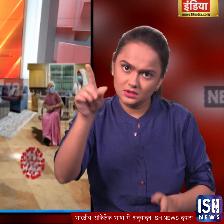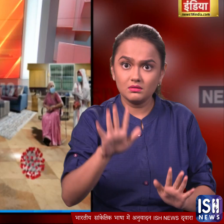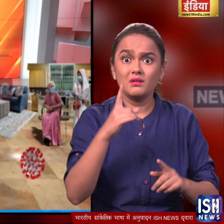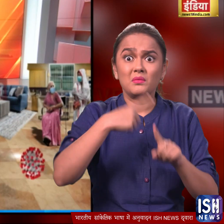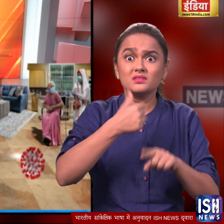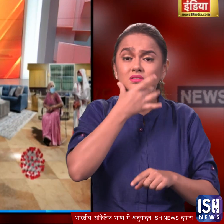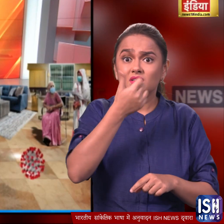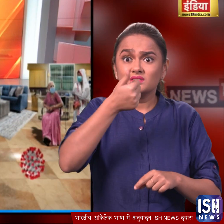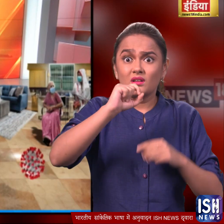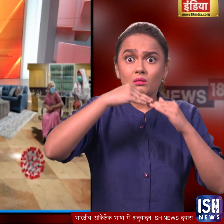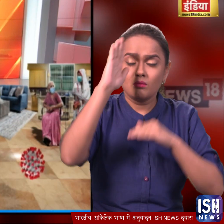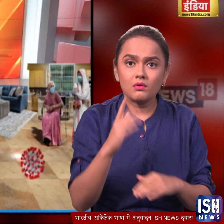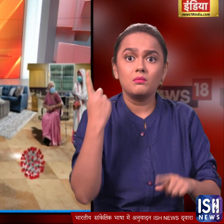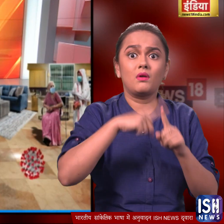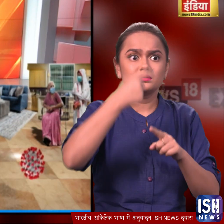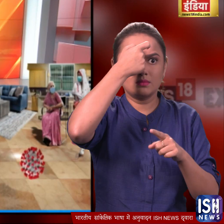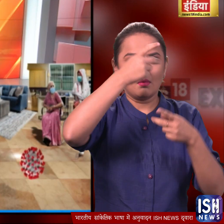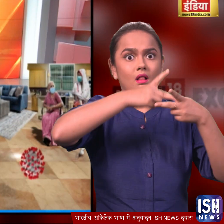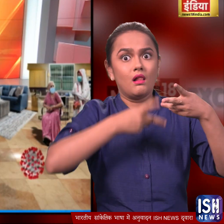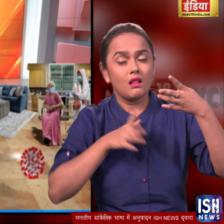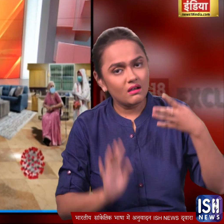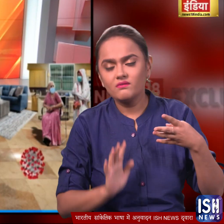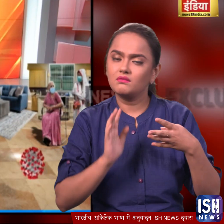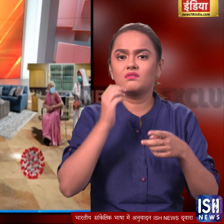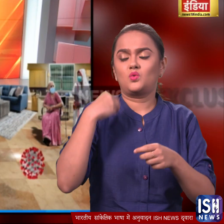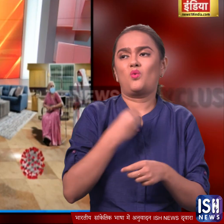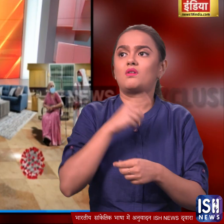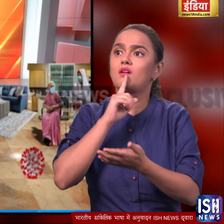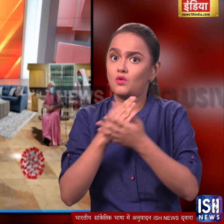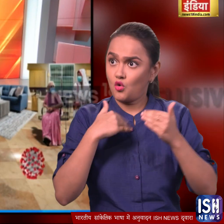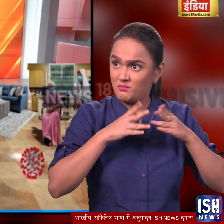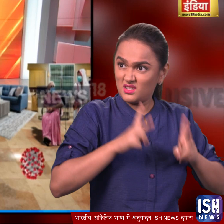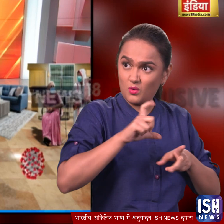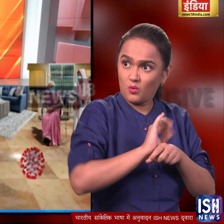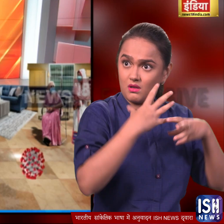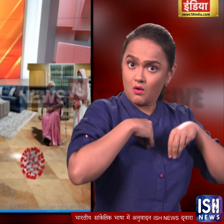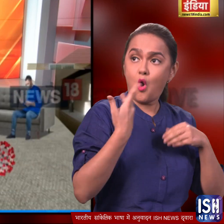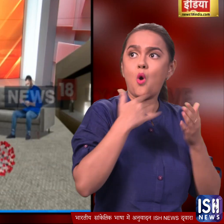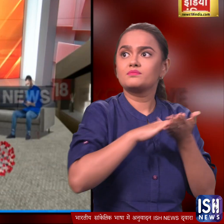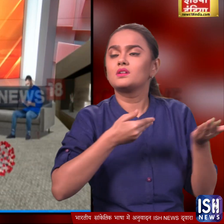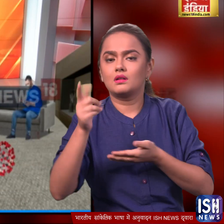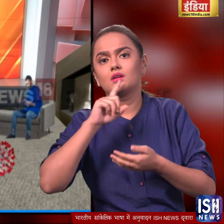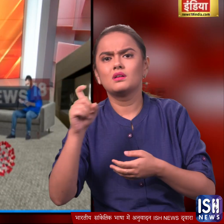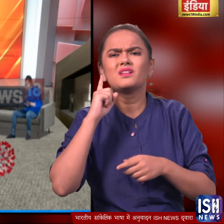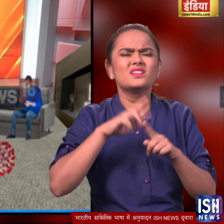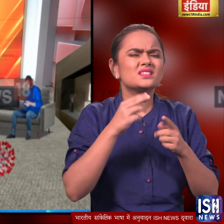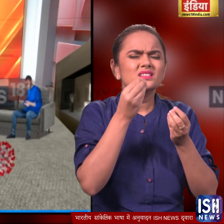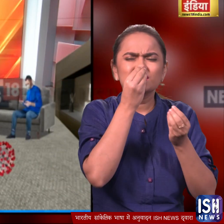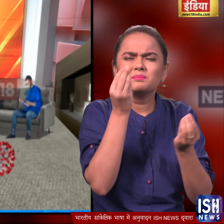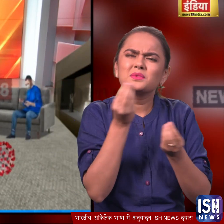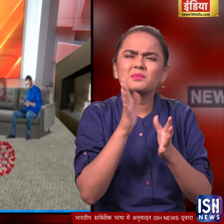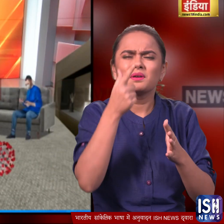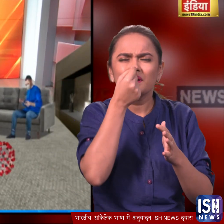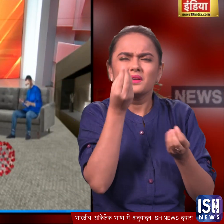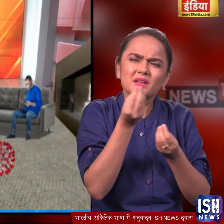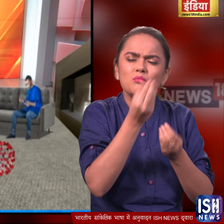ऊपर के हैं और पहले से ही दूसरी गंभीर बीमारियों से जूझ रहे हैं, उन पर भी यही नियम लागू होगा। वहीं हल्के लक्षण वाले दूसरे मरीज घर पर